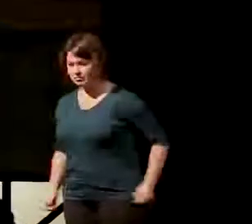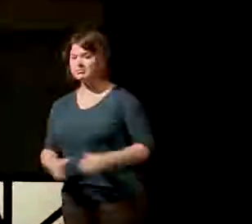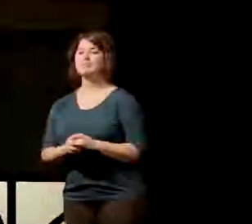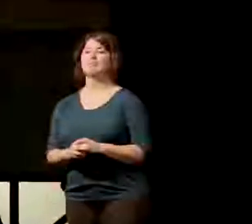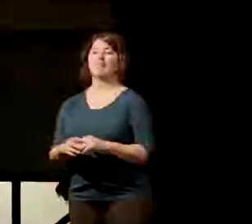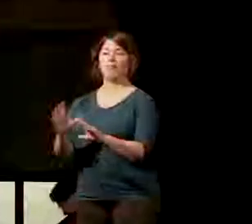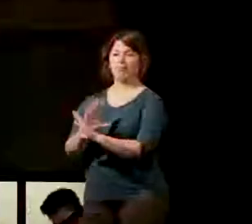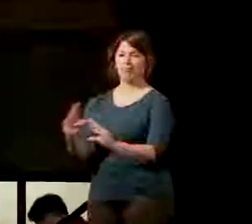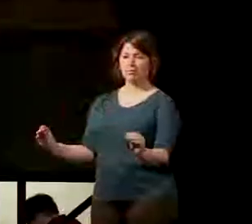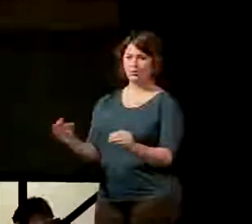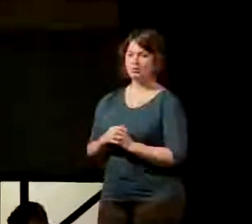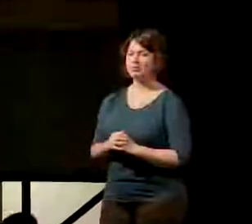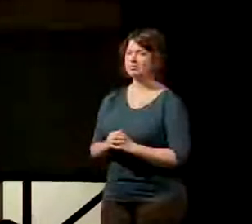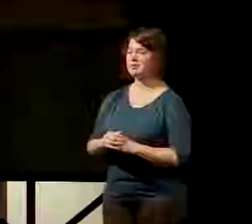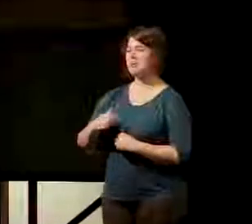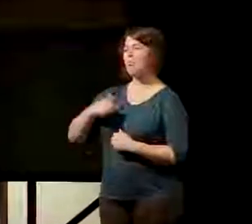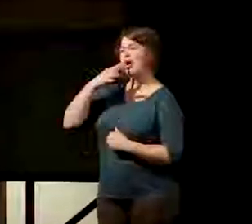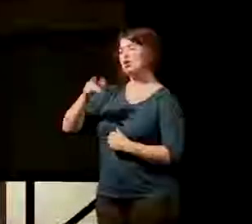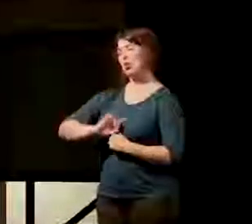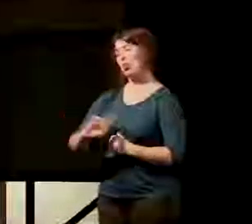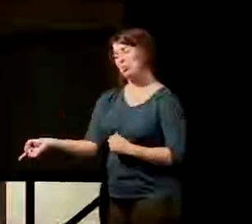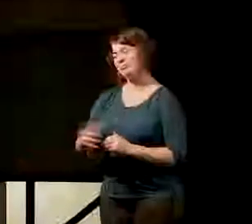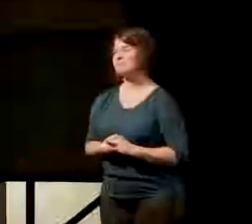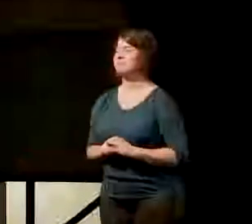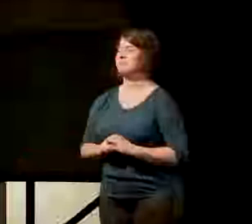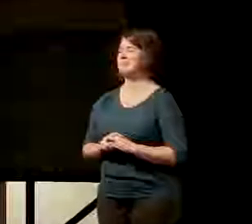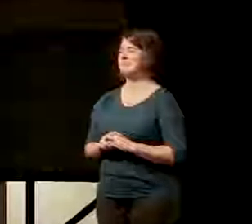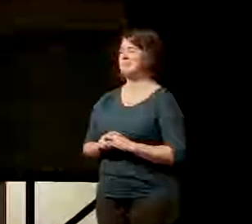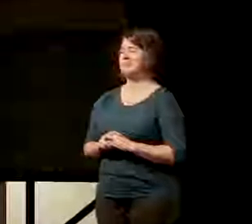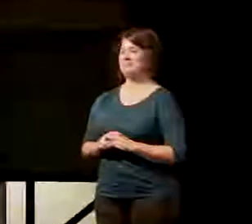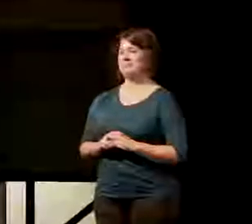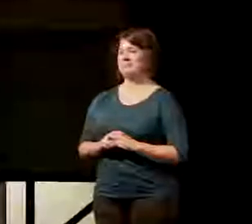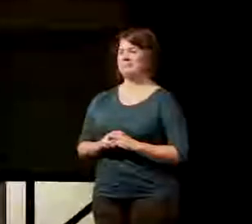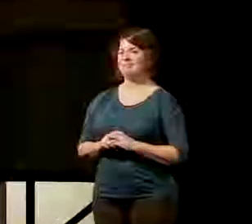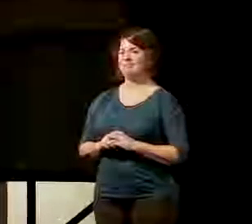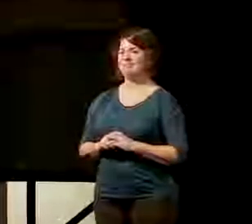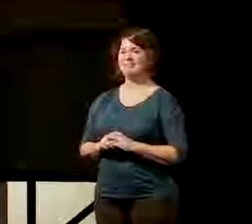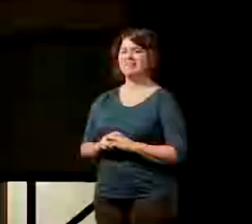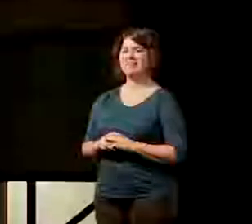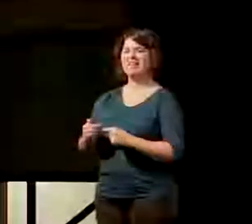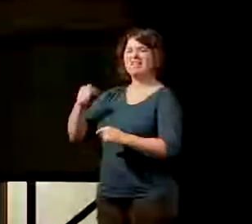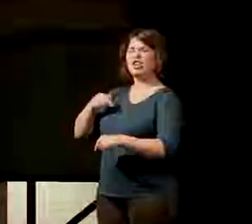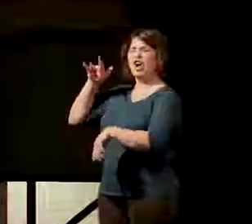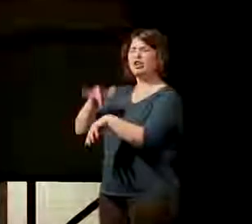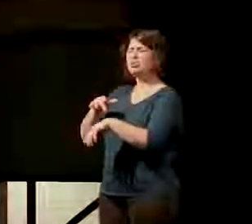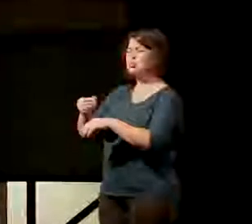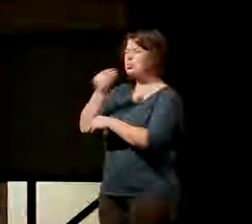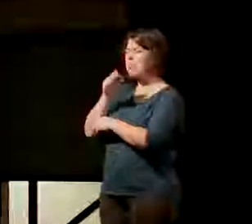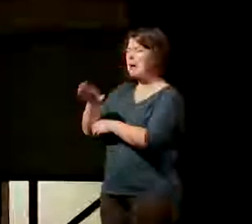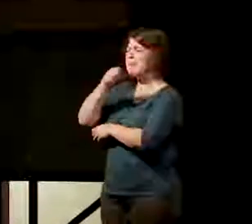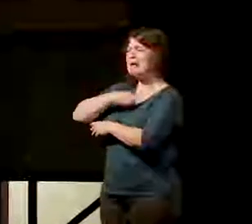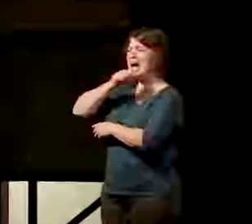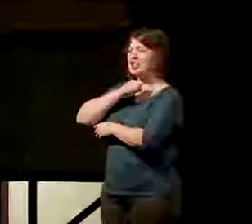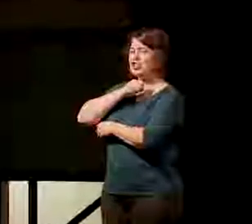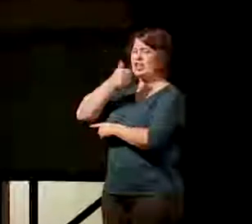Alors rassurez-vous, je ne vais pas chanter de chansons. Je l'ai fait au repas des anciens. Une fois par an, ça me